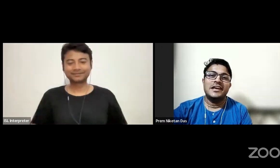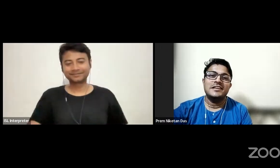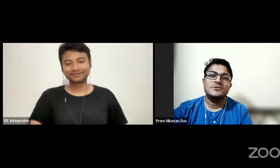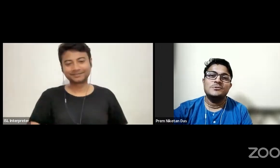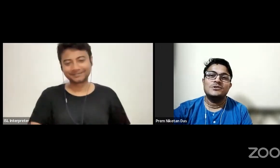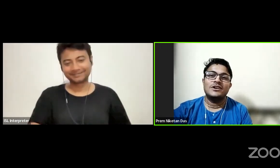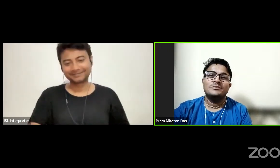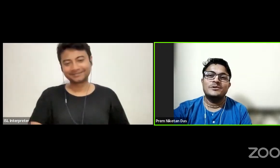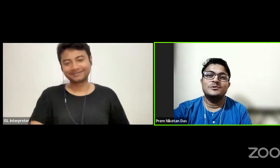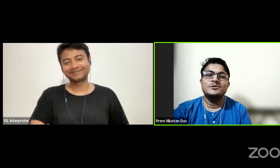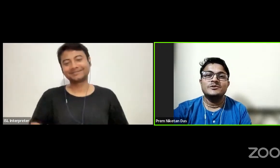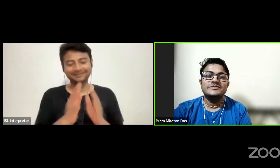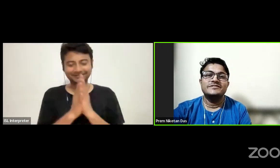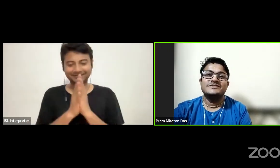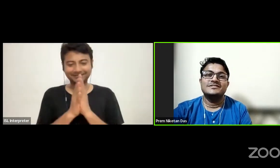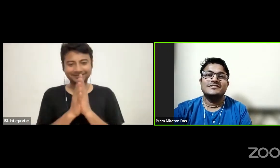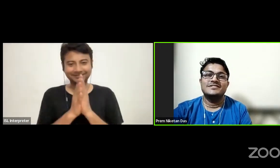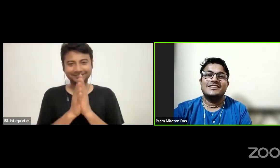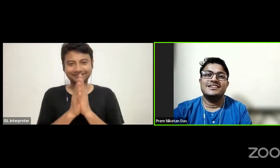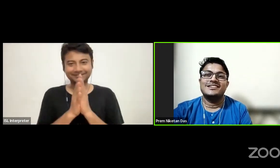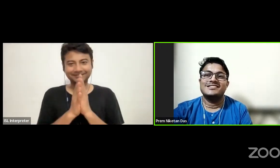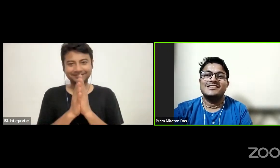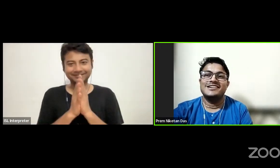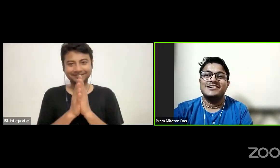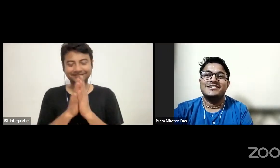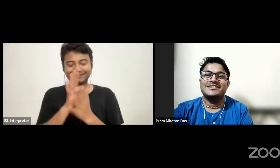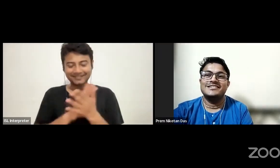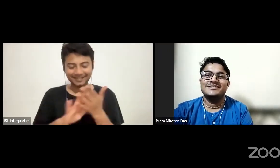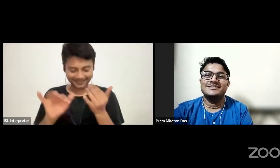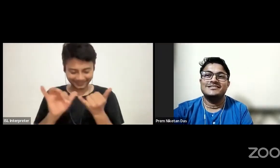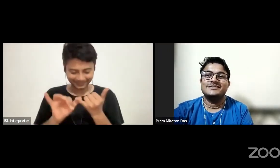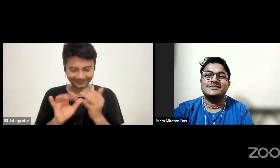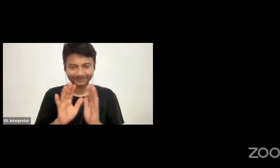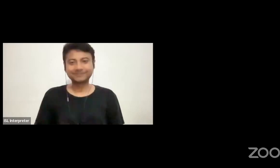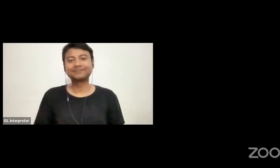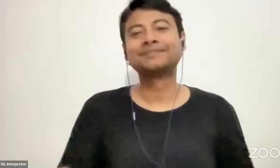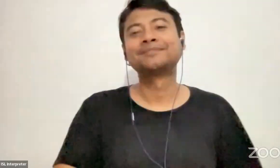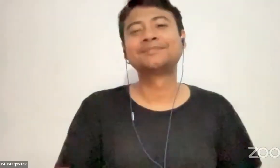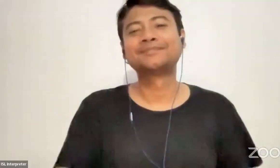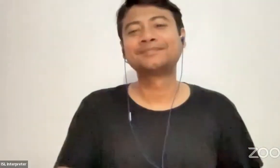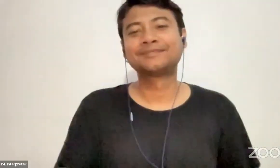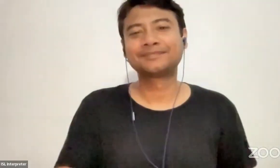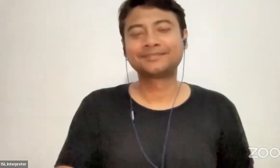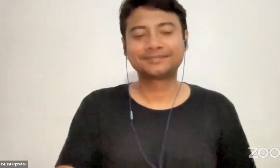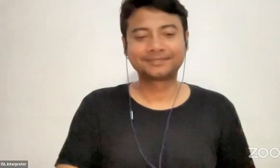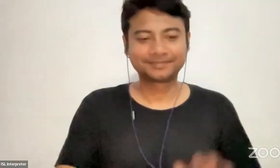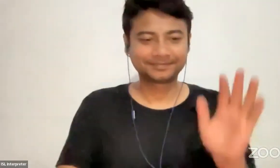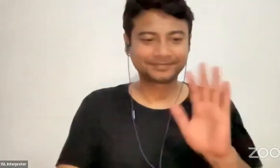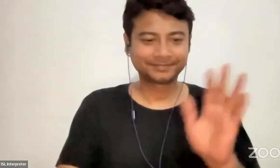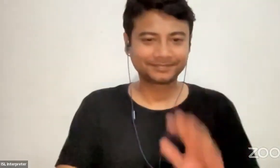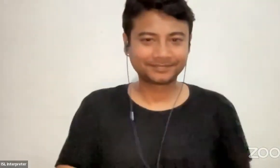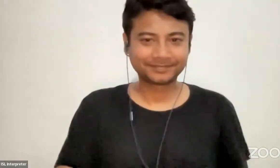आप यू नाम सौरभ प्रभु, हरे कर कृष्णा। तो वेरी